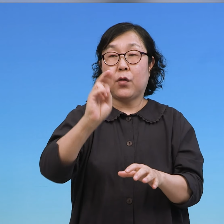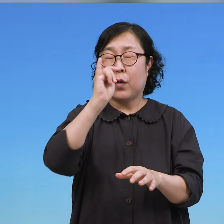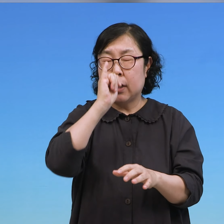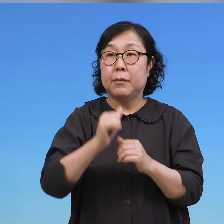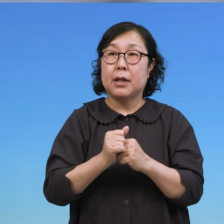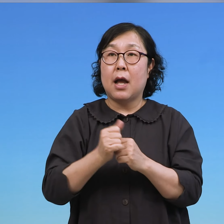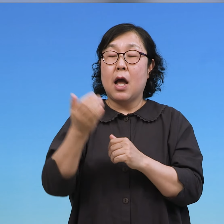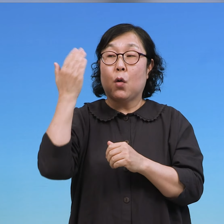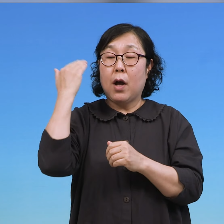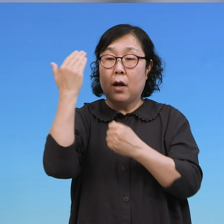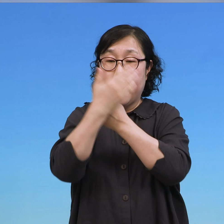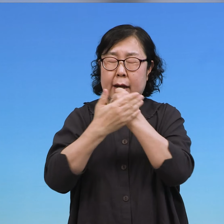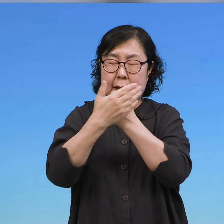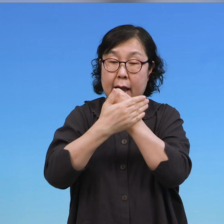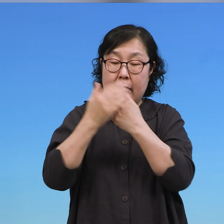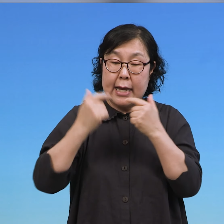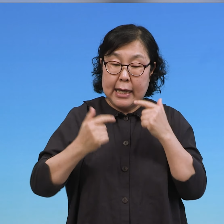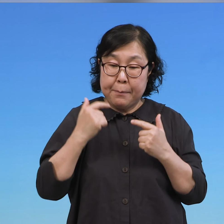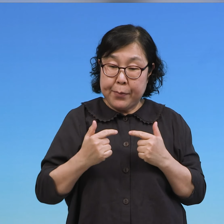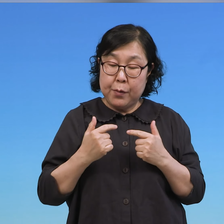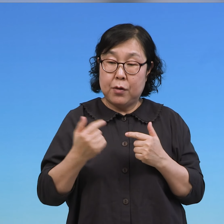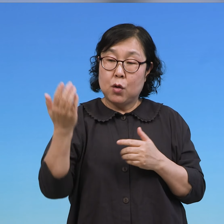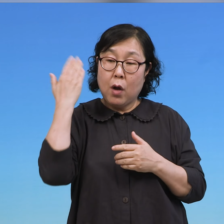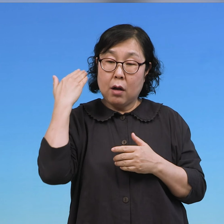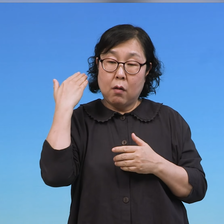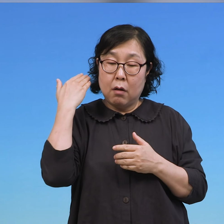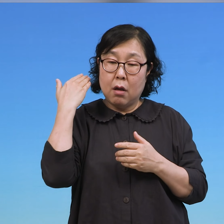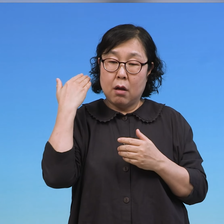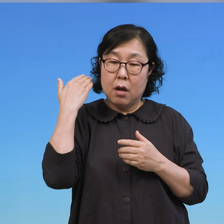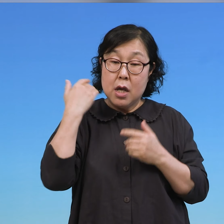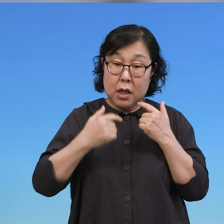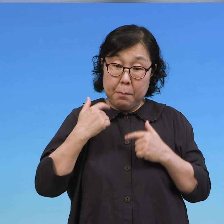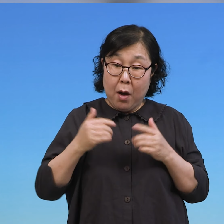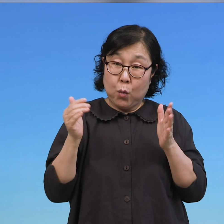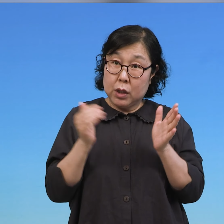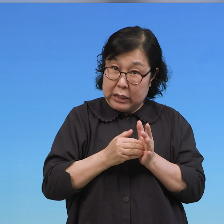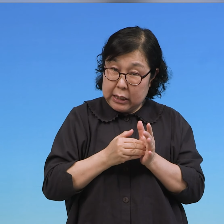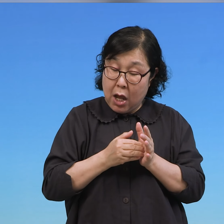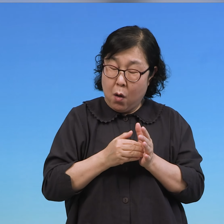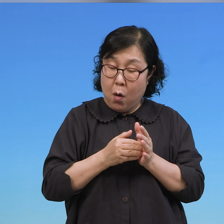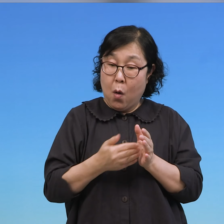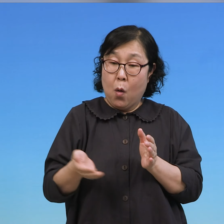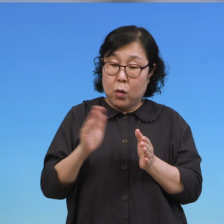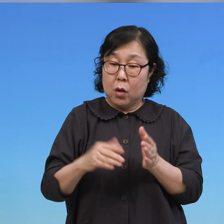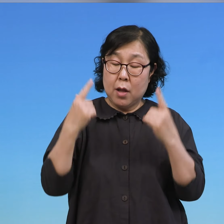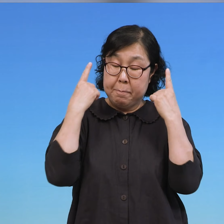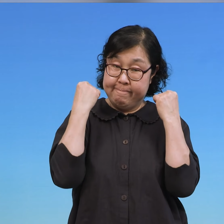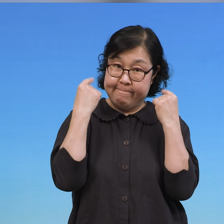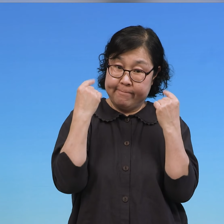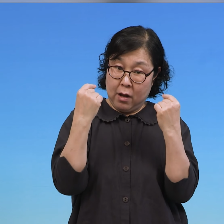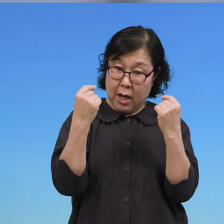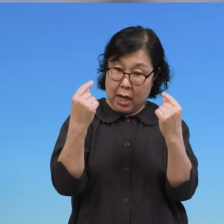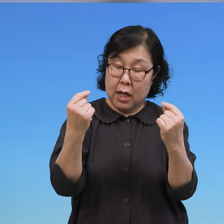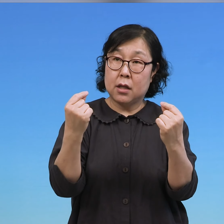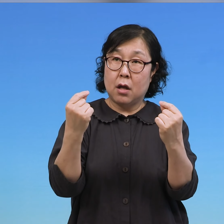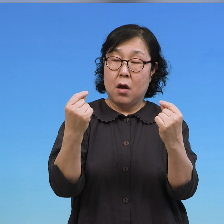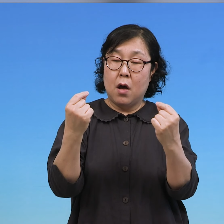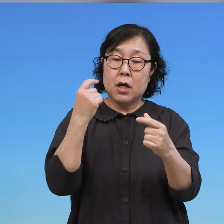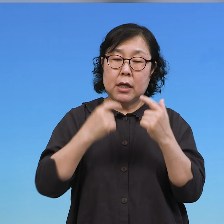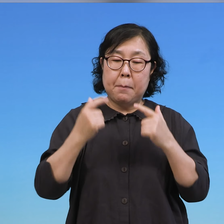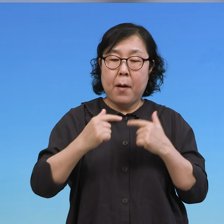과거에 주셨던 은혜의 기쁨을 그때 잠깐 기뻐하고 끝내는 게 대부분인데, 그 기쁨을 그치지 않고 계속 연장할 수